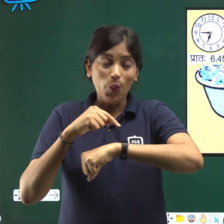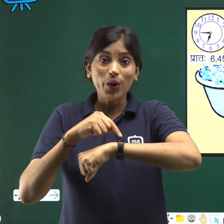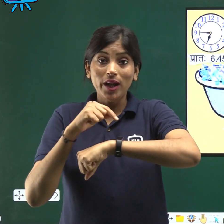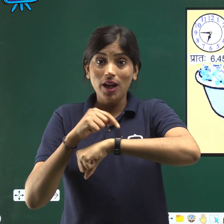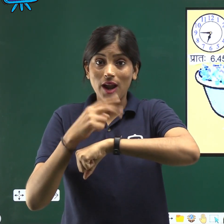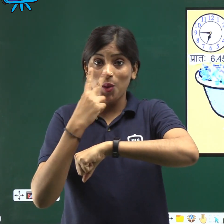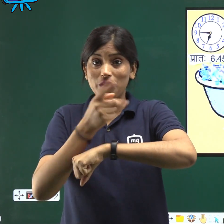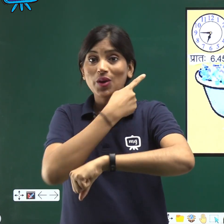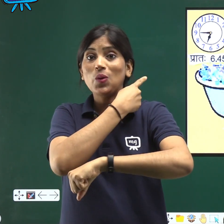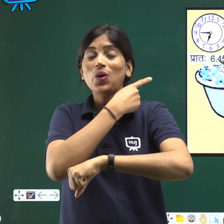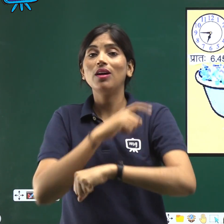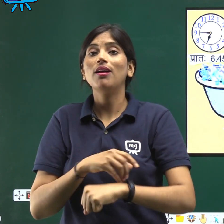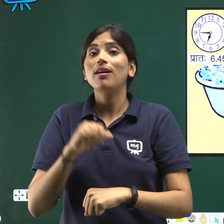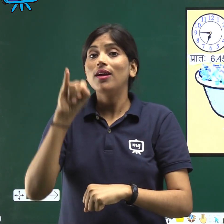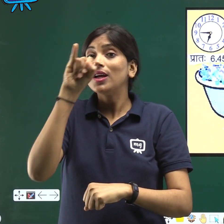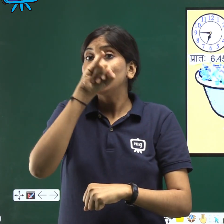देखो,